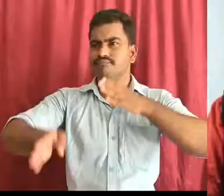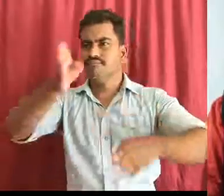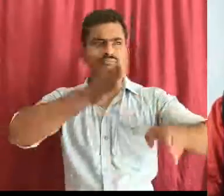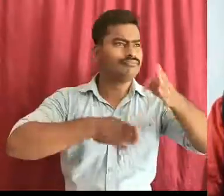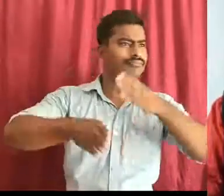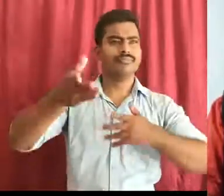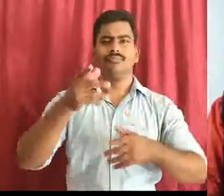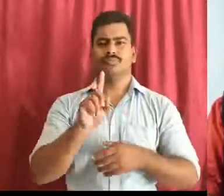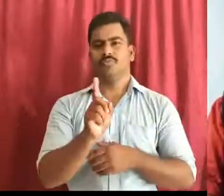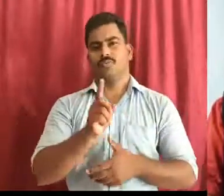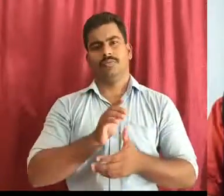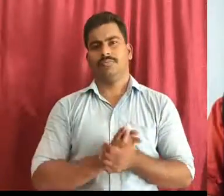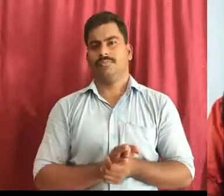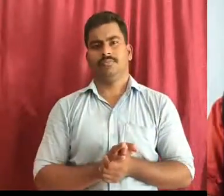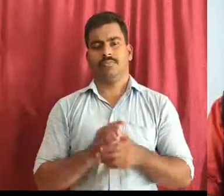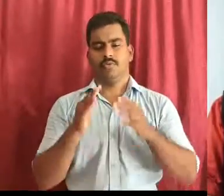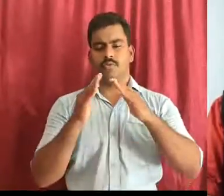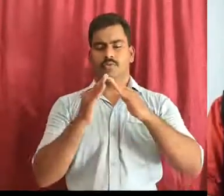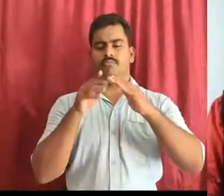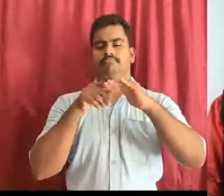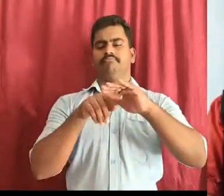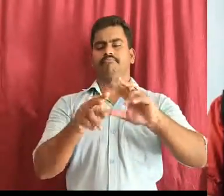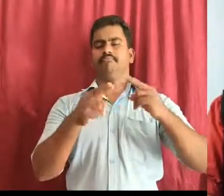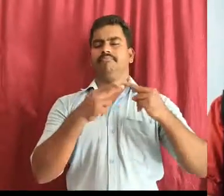അനാവശ്യ യാത്രകൾ ഒഴിവാക്കുക,